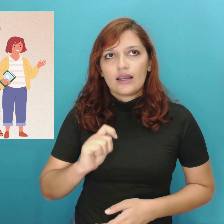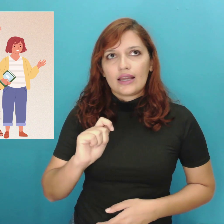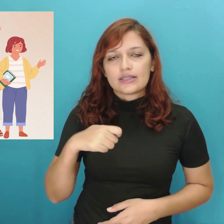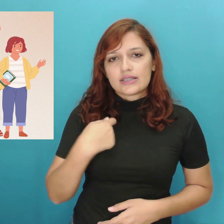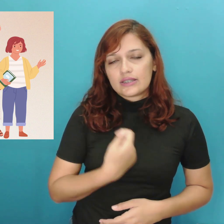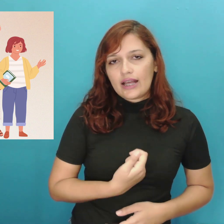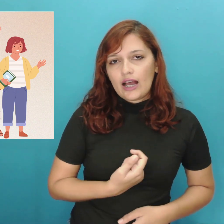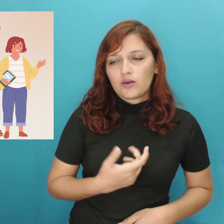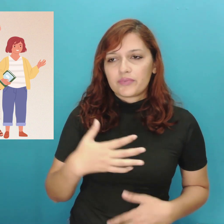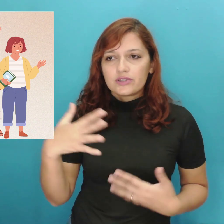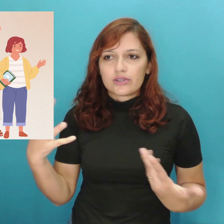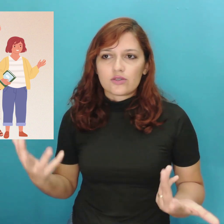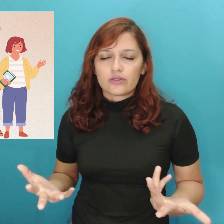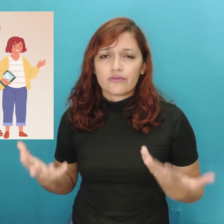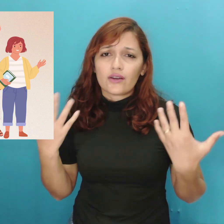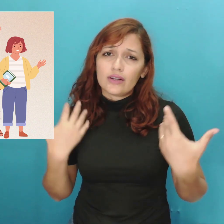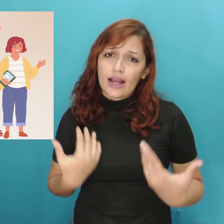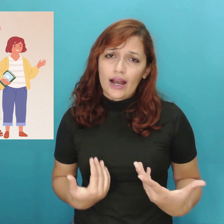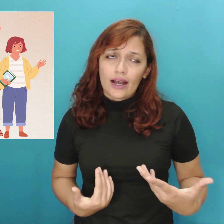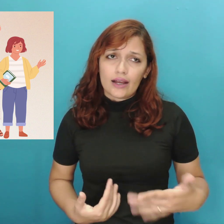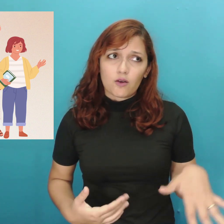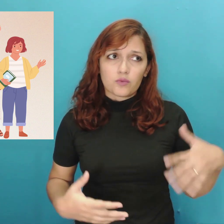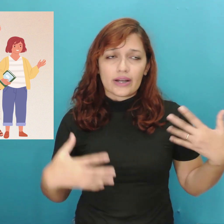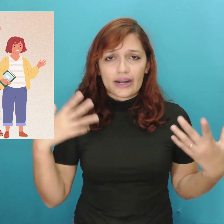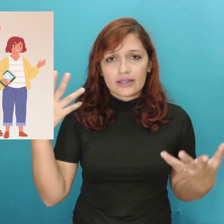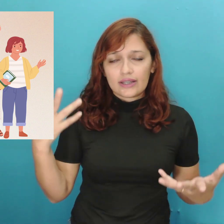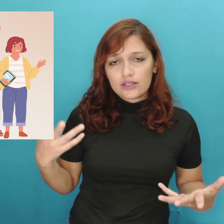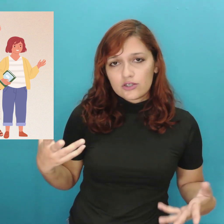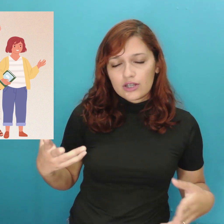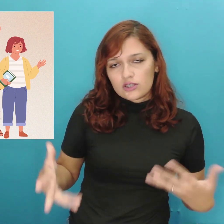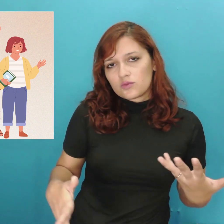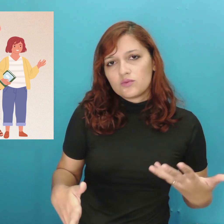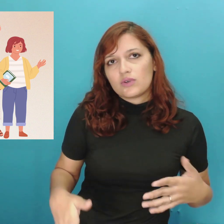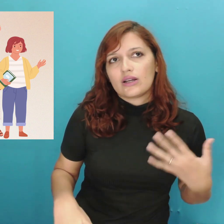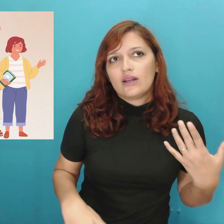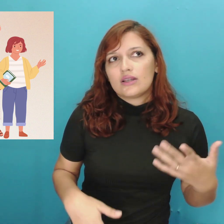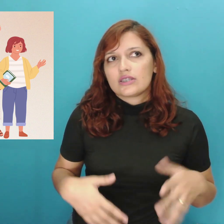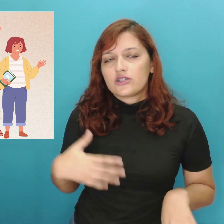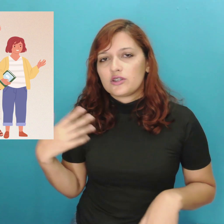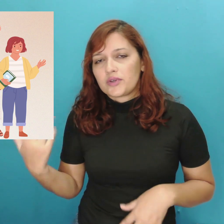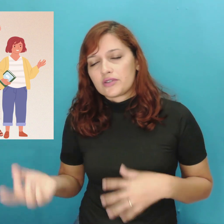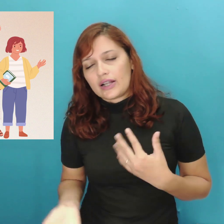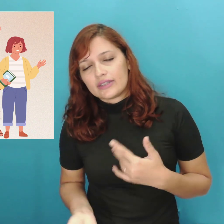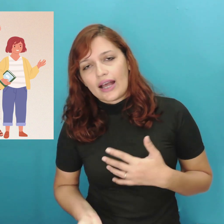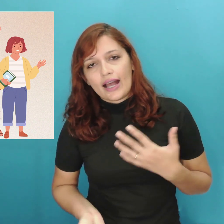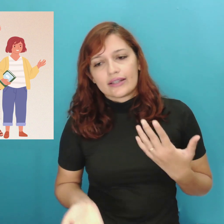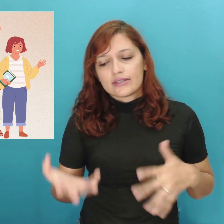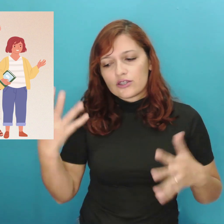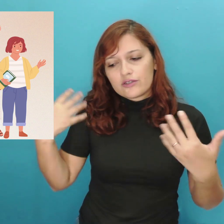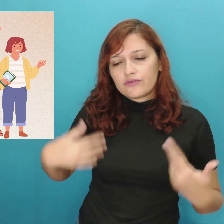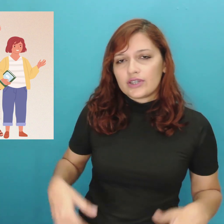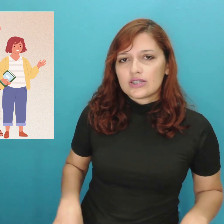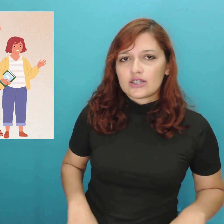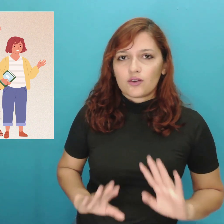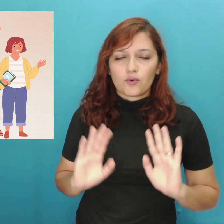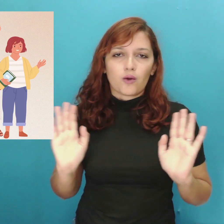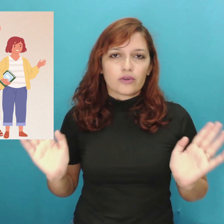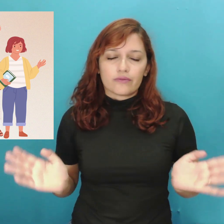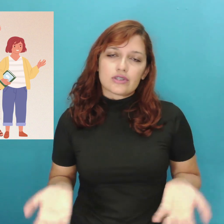esse sinal, a pessoa surda vai olhar alguma característica sua, seja de personalidade, seja física ou algo que você